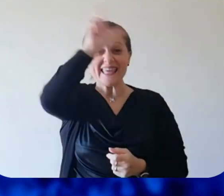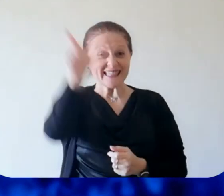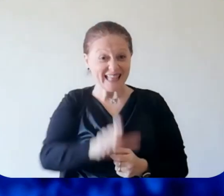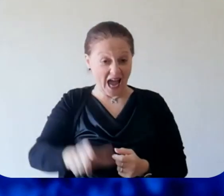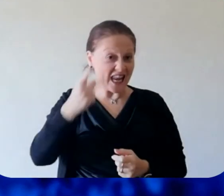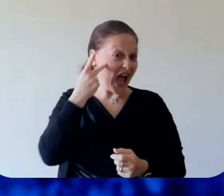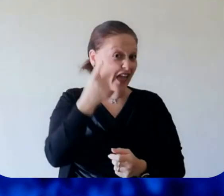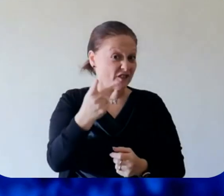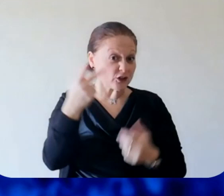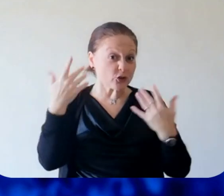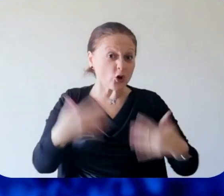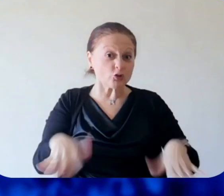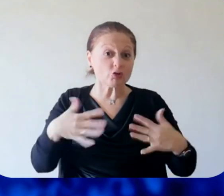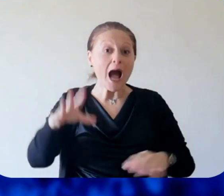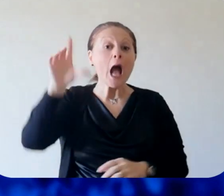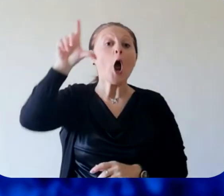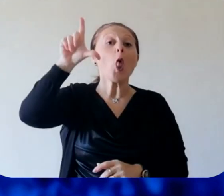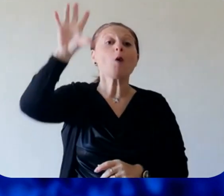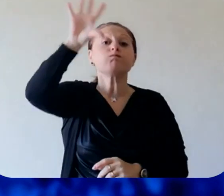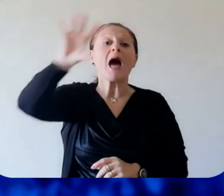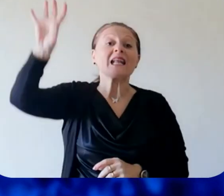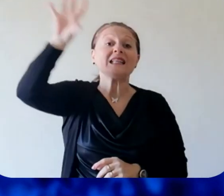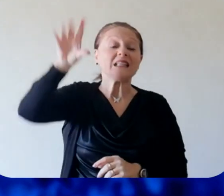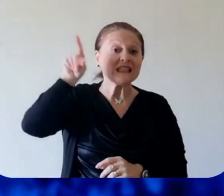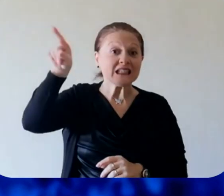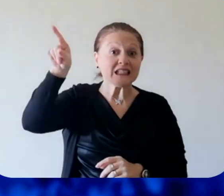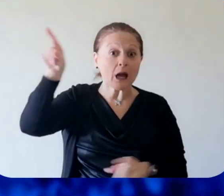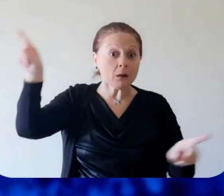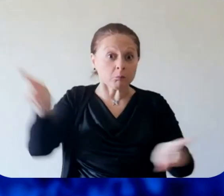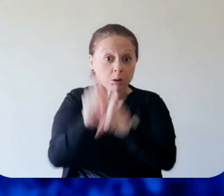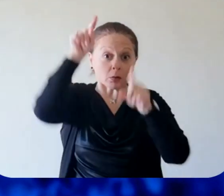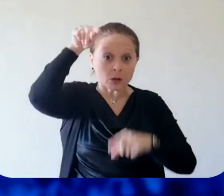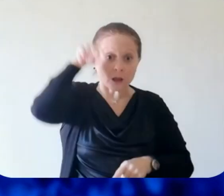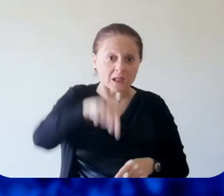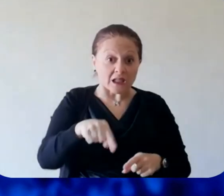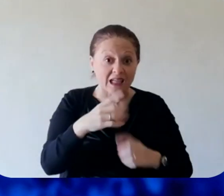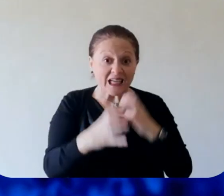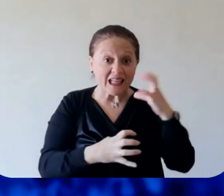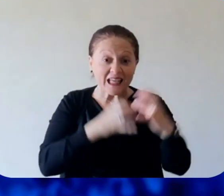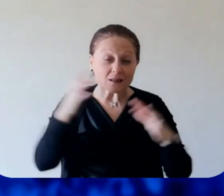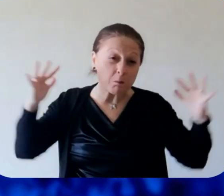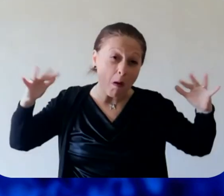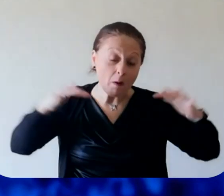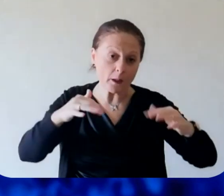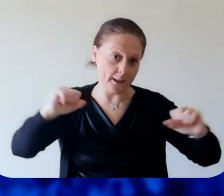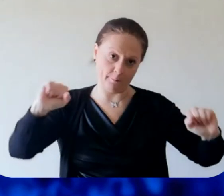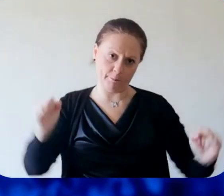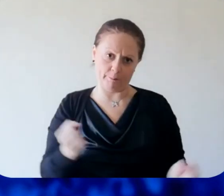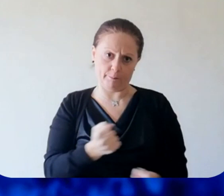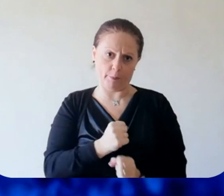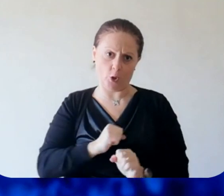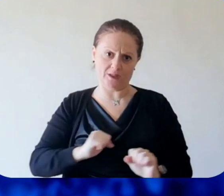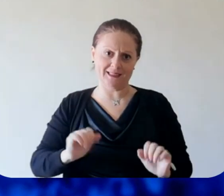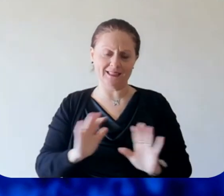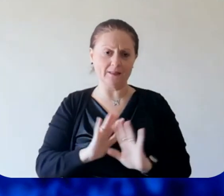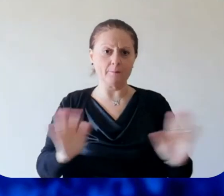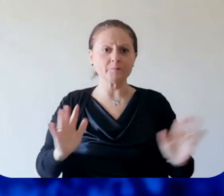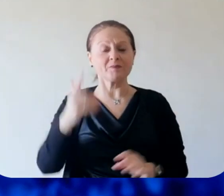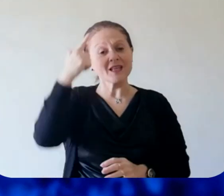e in particolare mi riferisco alla Lombardia, non possiamo adesso vanificare questo tipo di